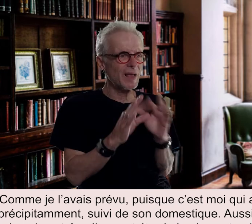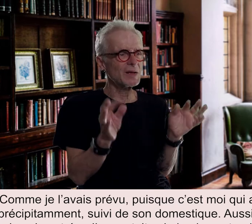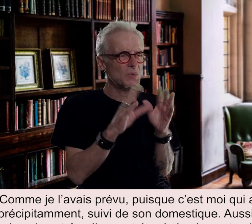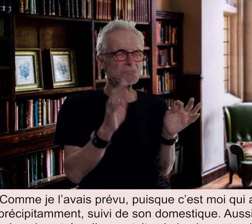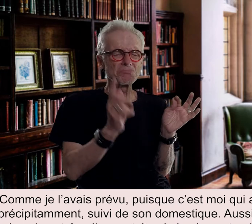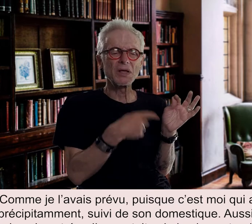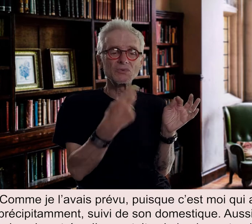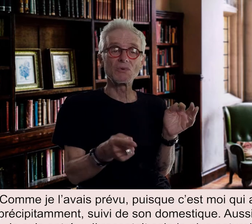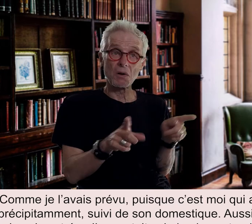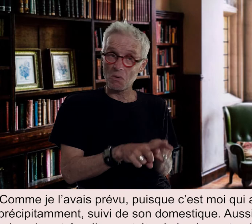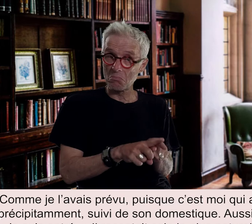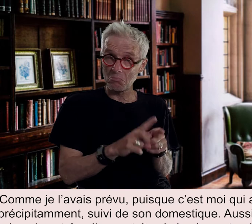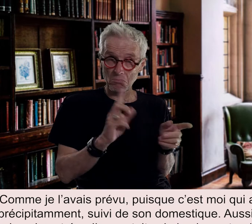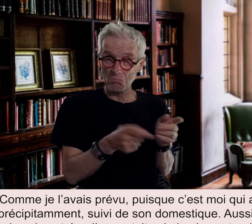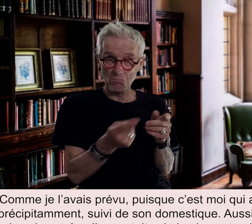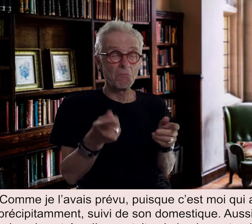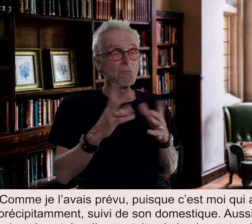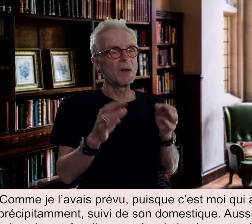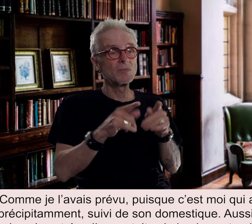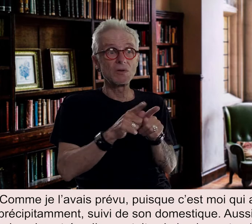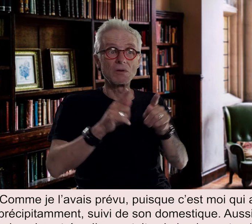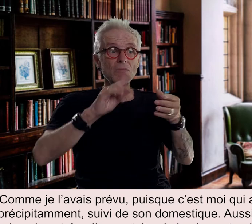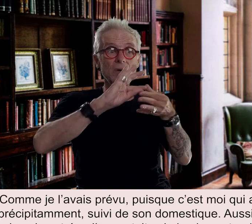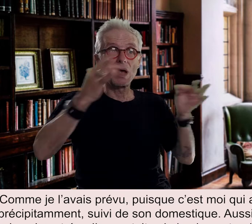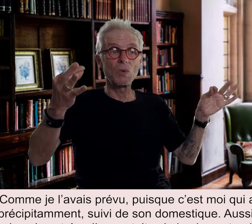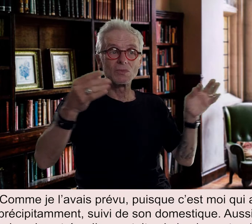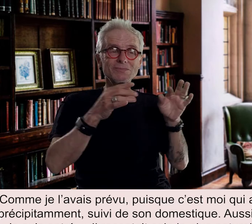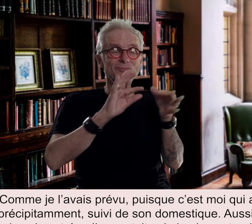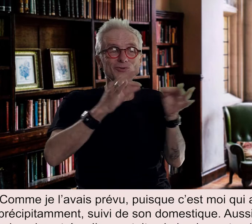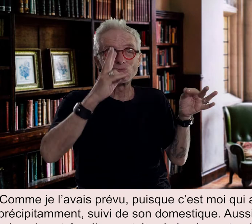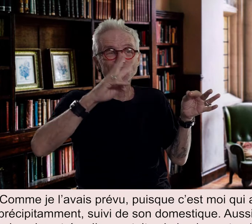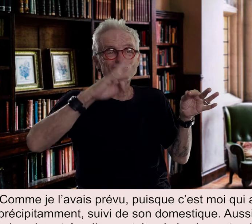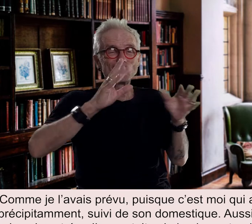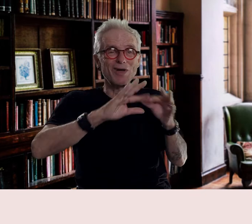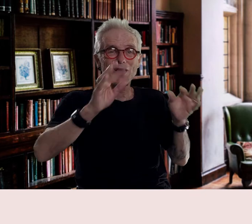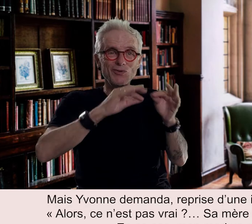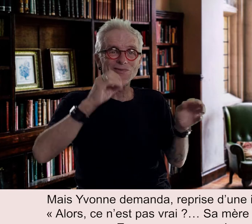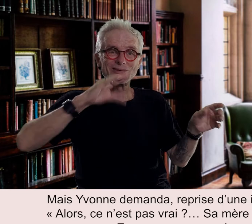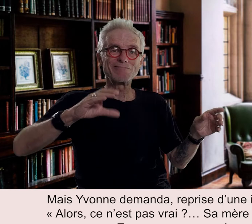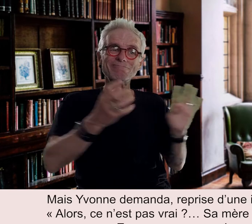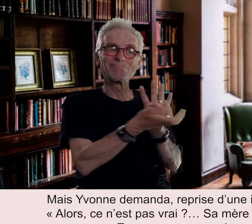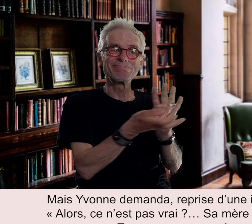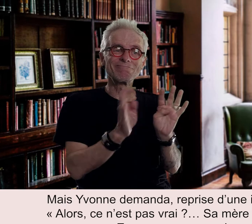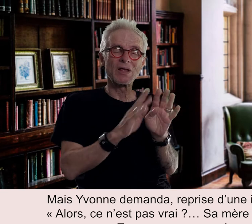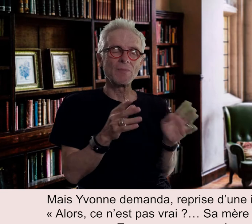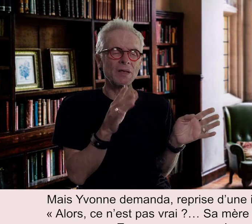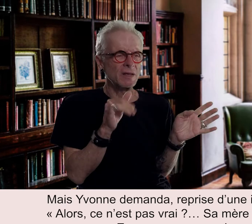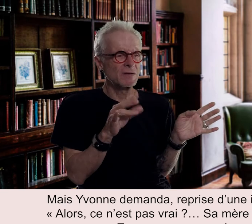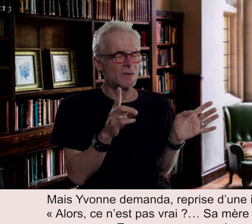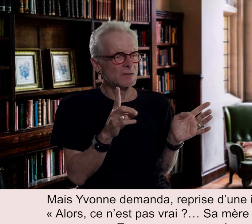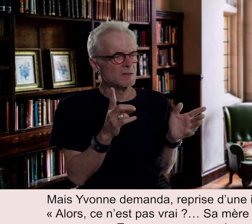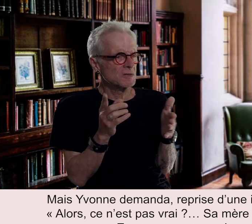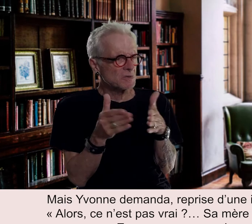le plus naturellement du monde. De même que l'on raconte dans un salon une petite anecdote insignifiante. Mais Yvonne demanda,